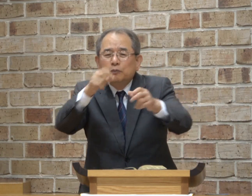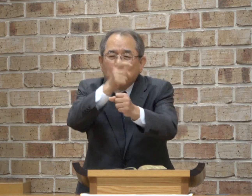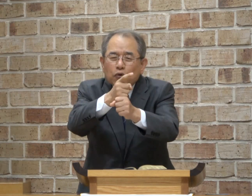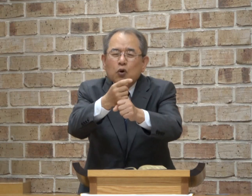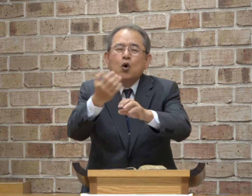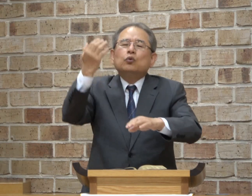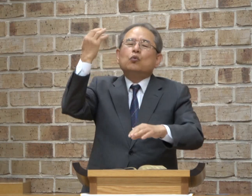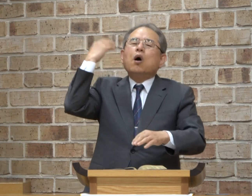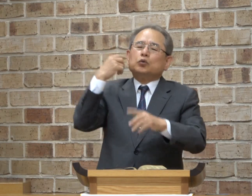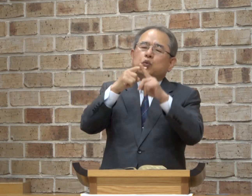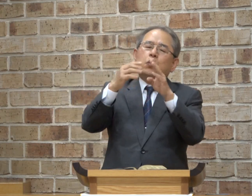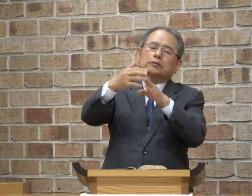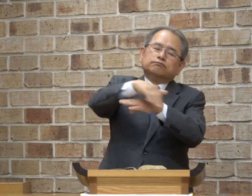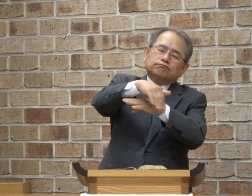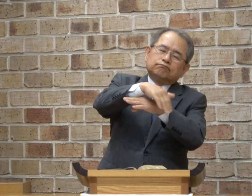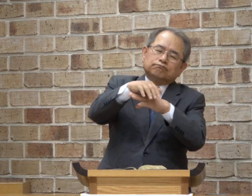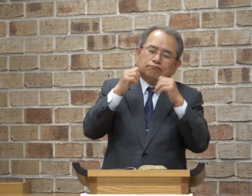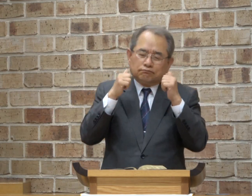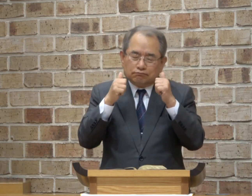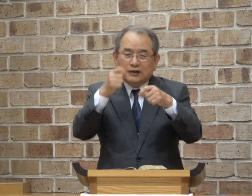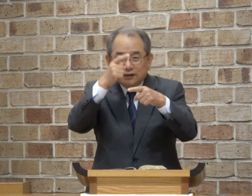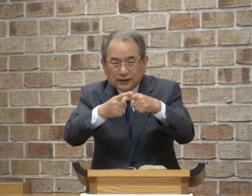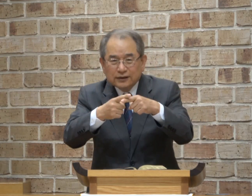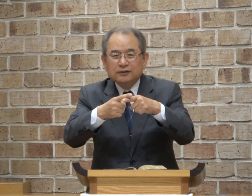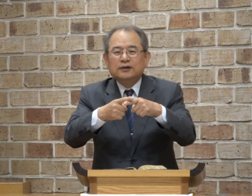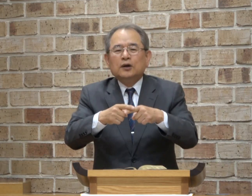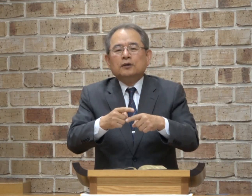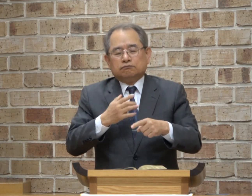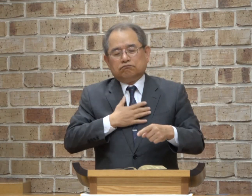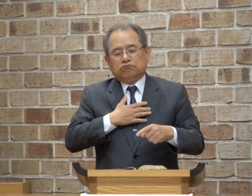우리가 지금 벌써 교회를 다니면서